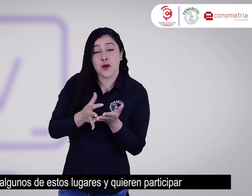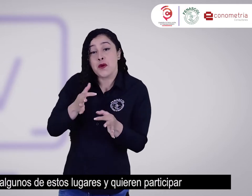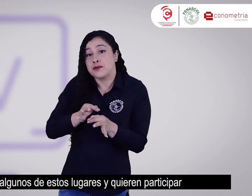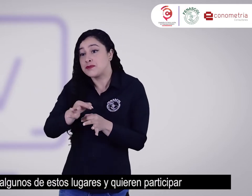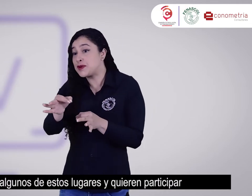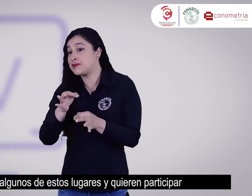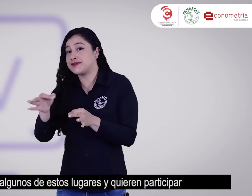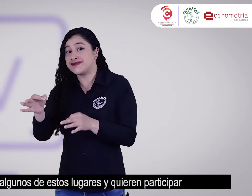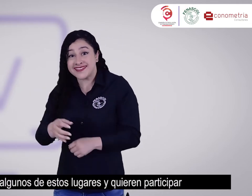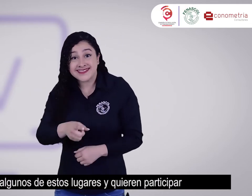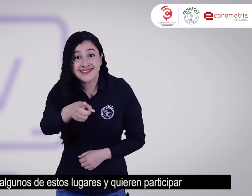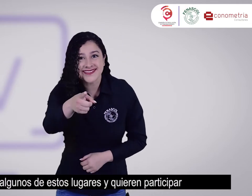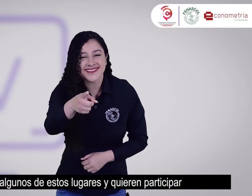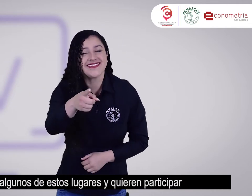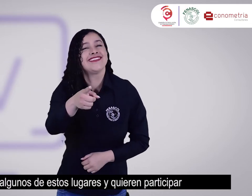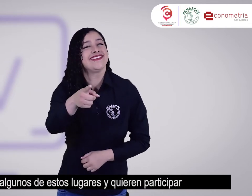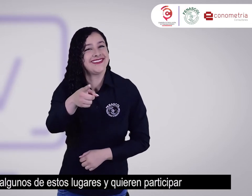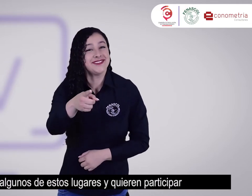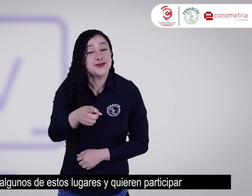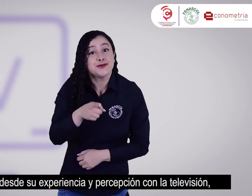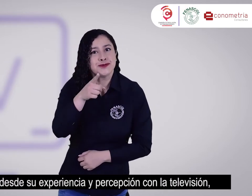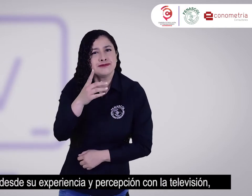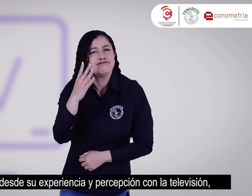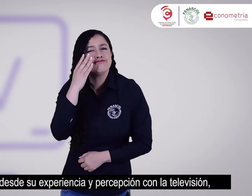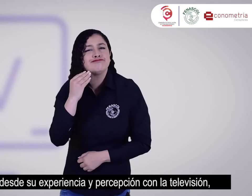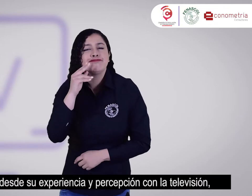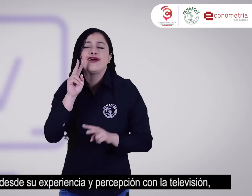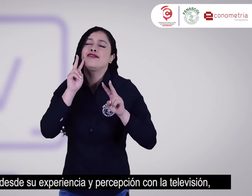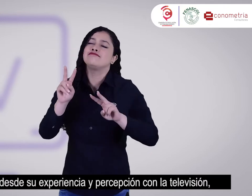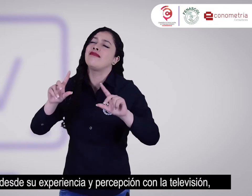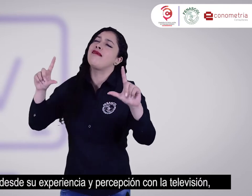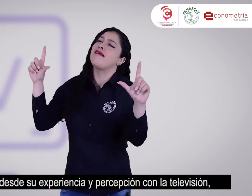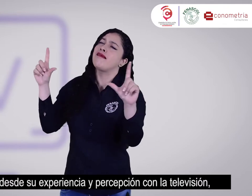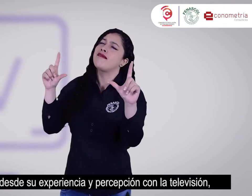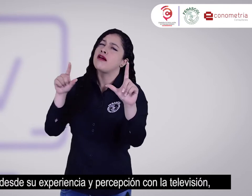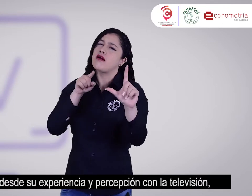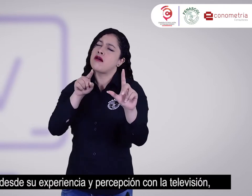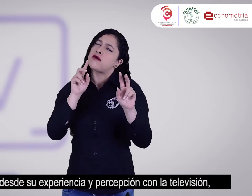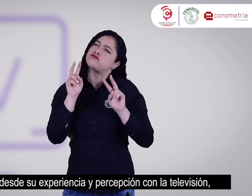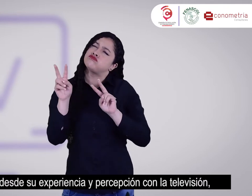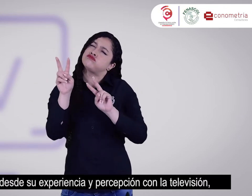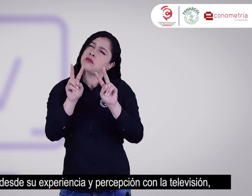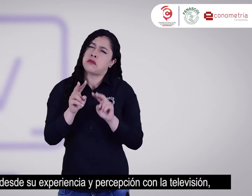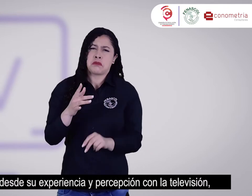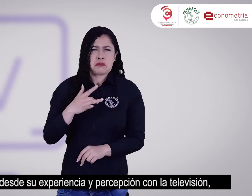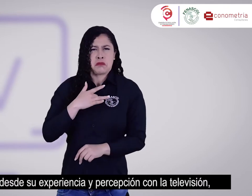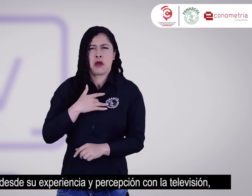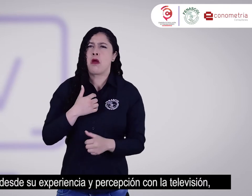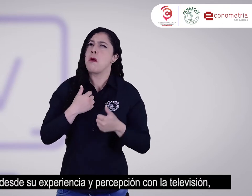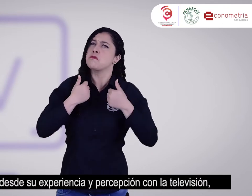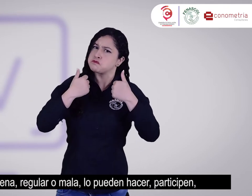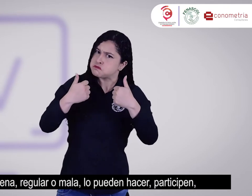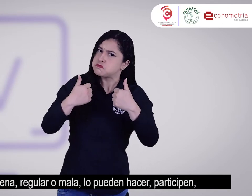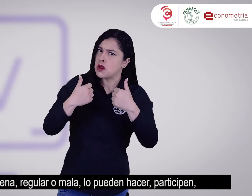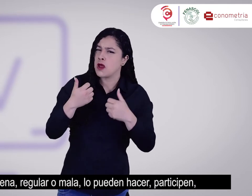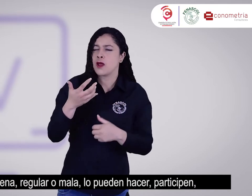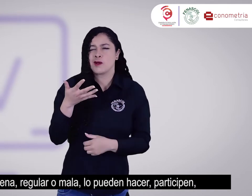lugares y quieren participar, aportando desde su experiencia y percepción con la televisión, sea buena,